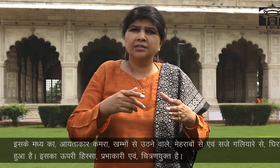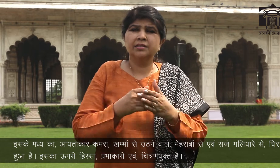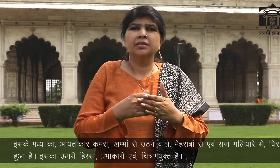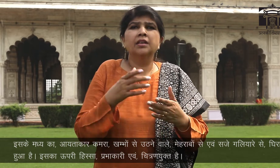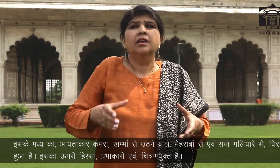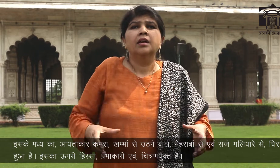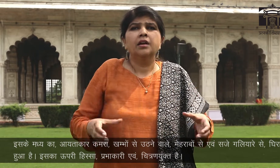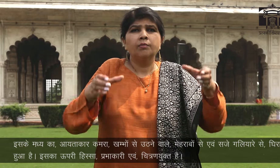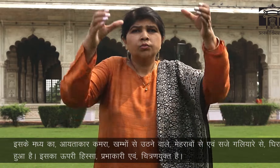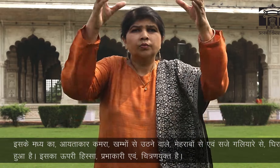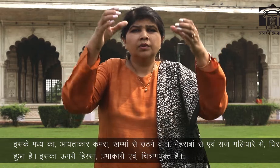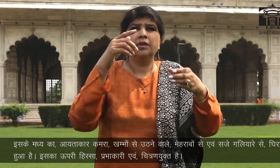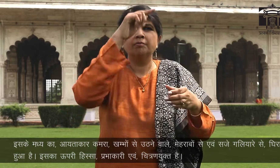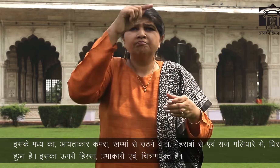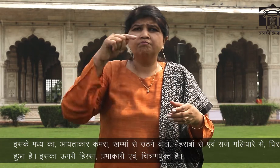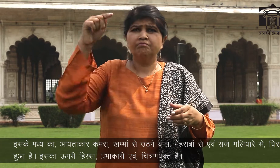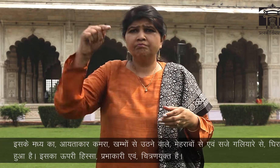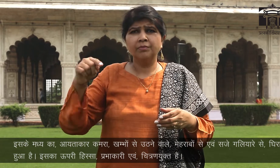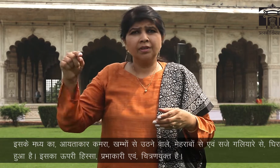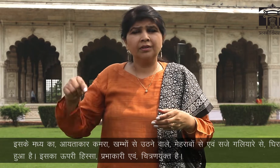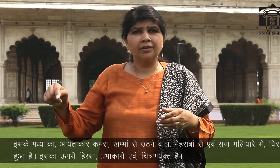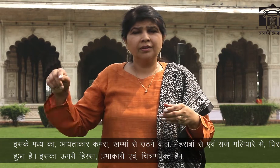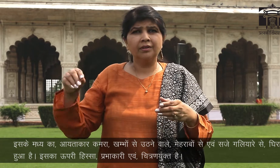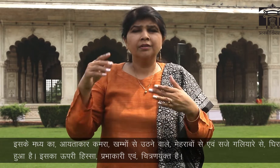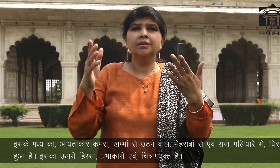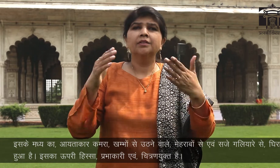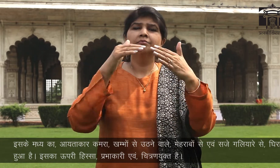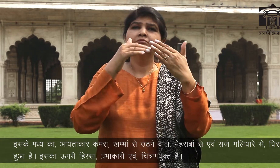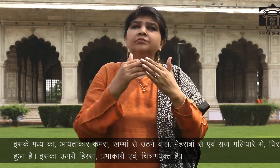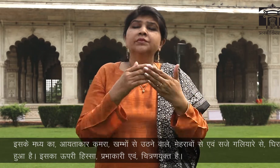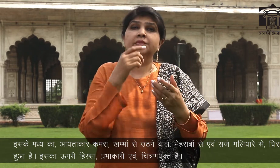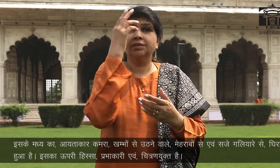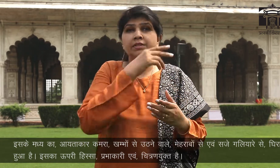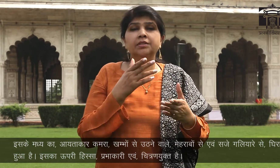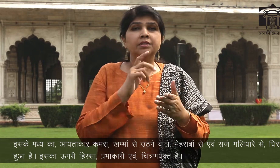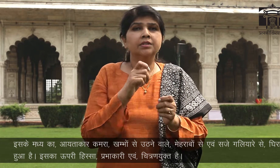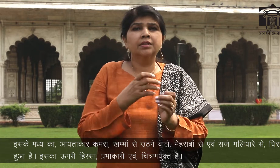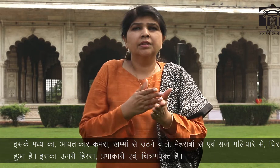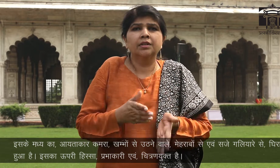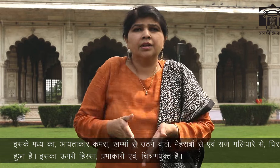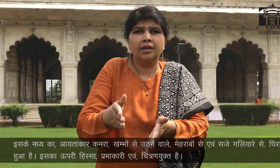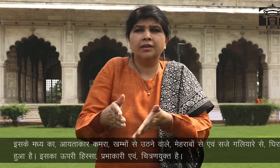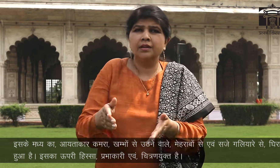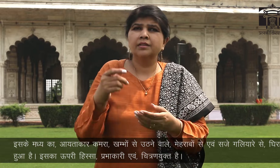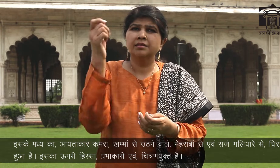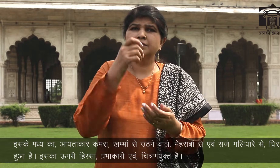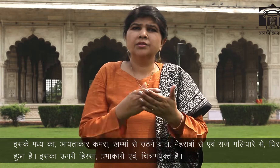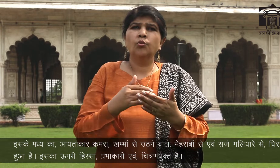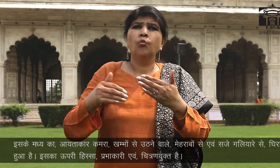से एवं सजे गलियारों से घिरा हुआ है। इसका ऊपरी हिस्सा